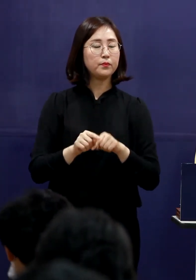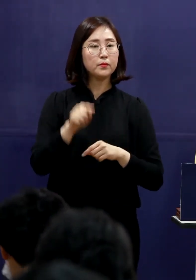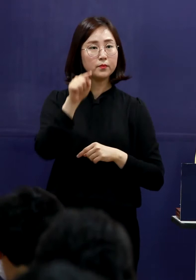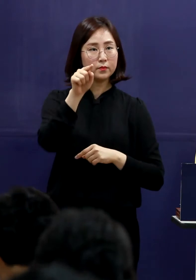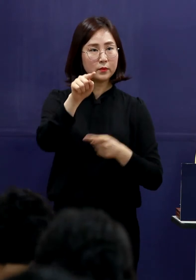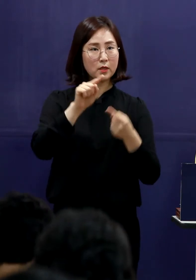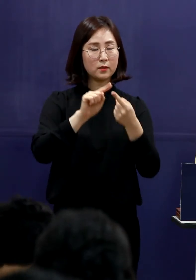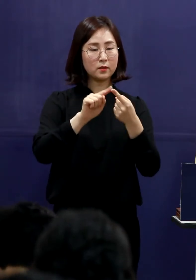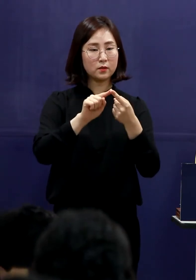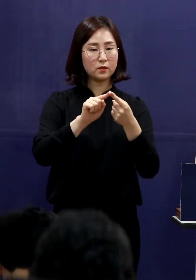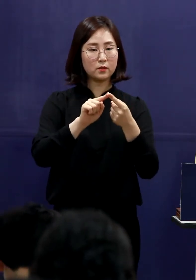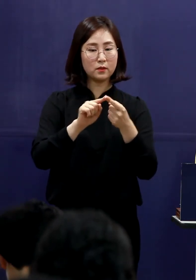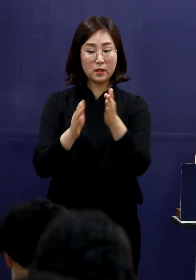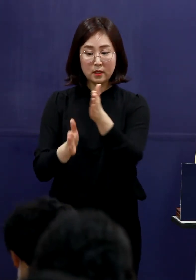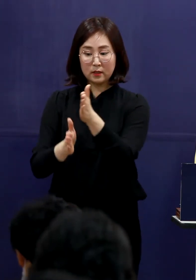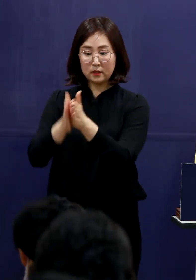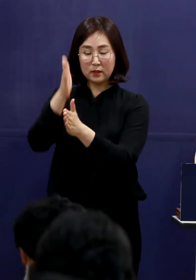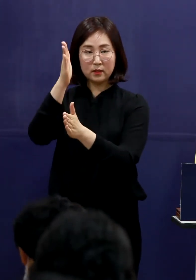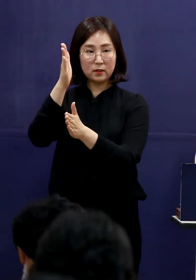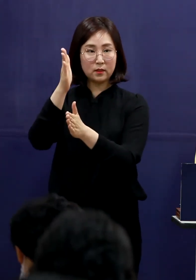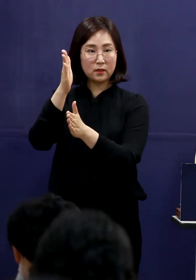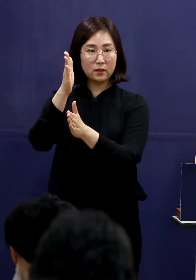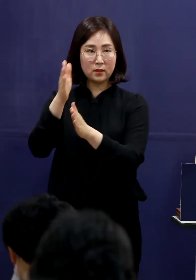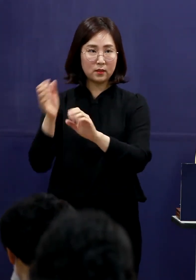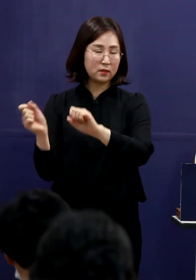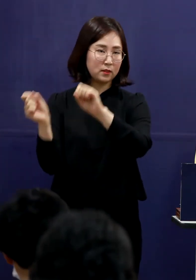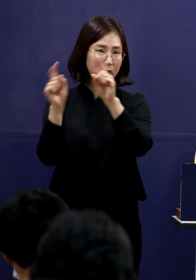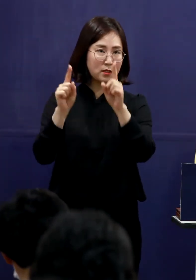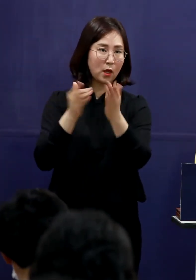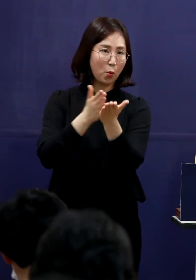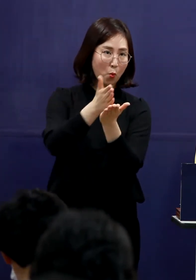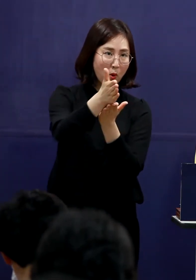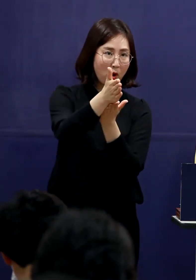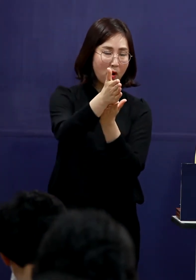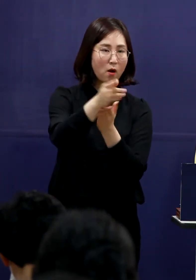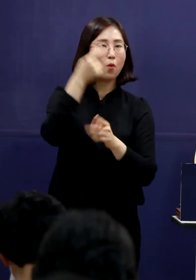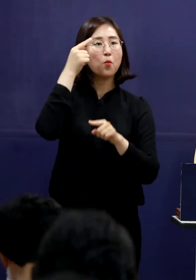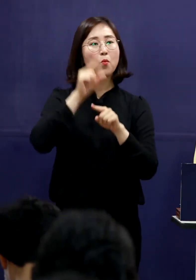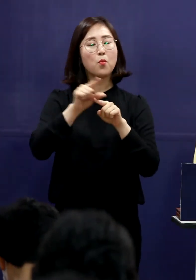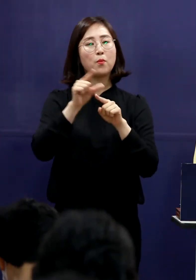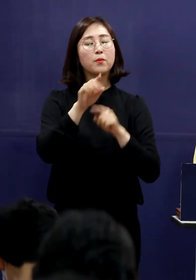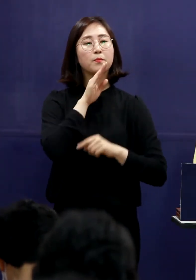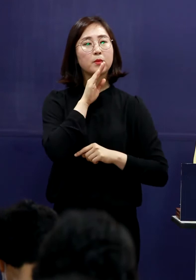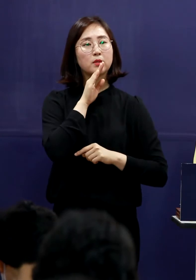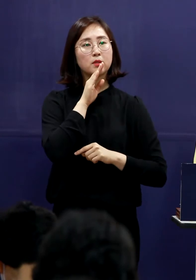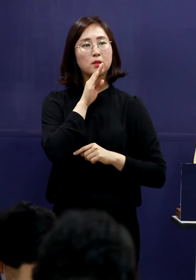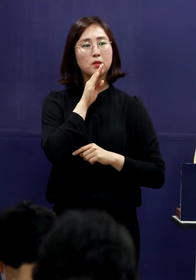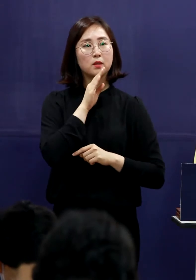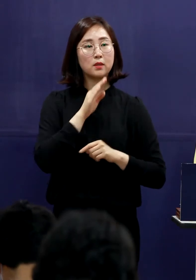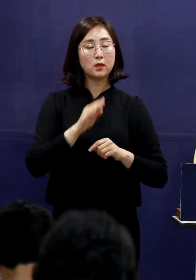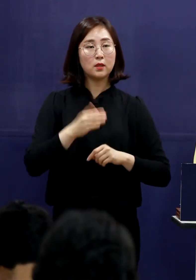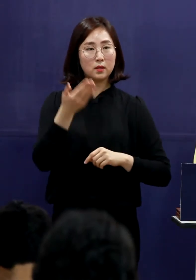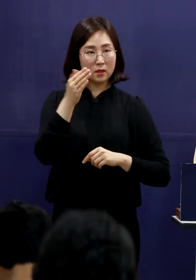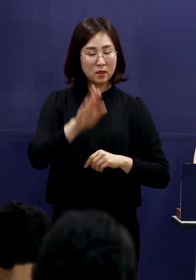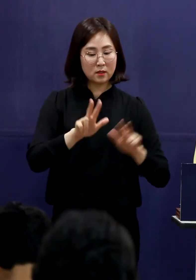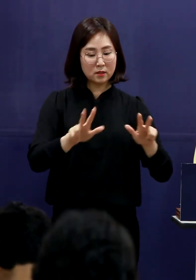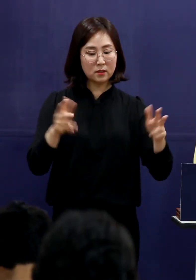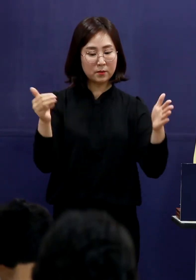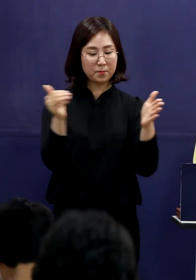우리 도시재생과나 이런 데서는 그런 고민들이 많고 그런데 이제 그동안에